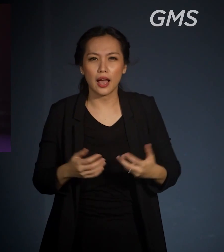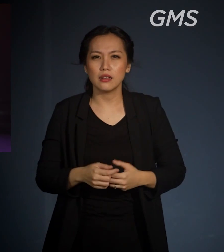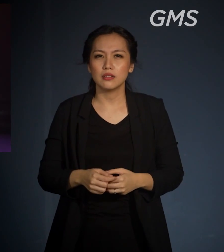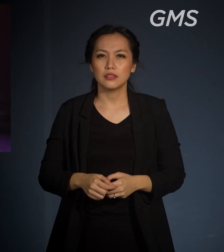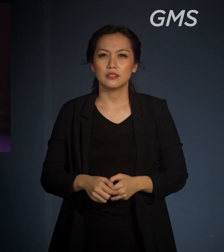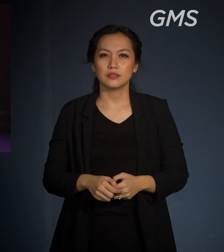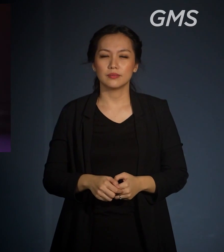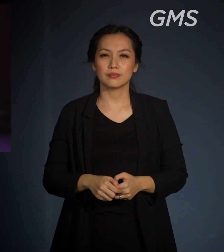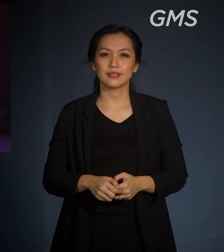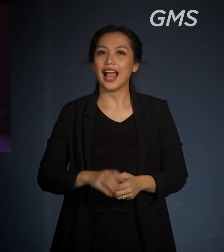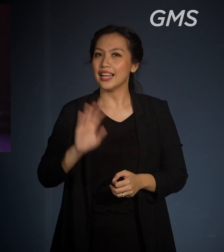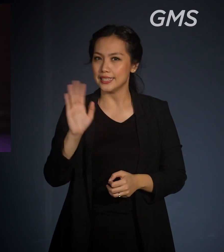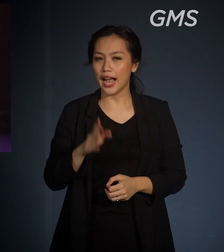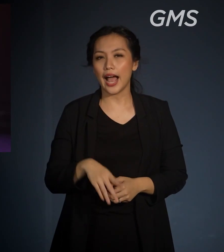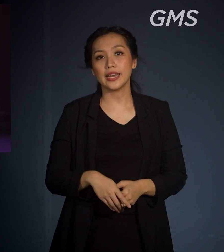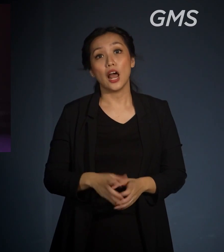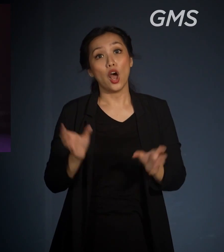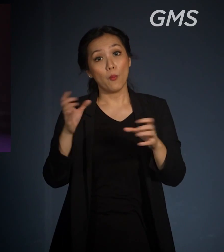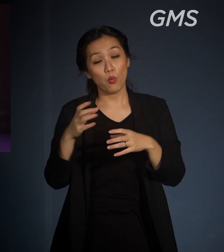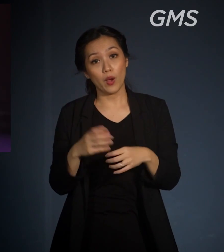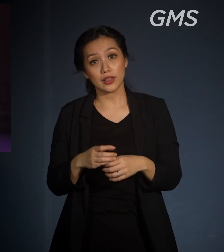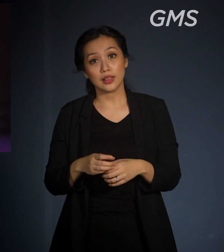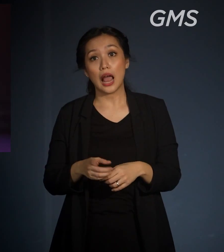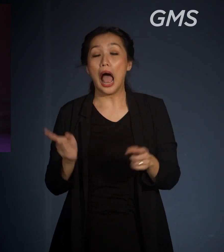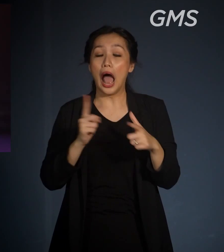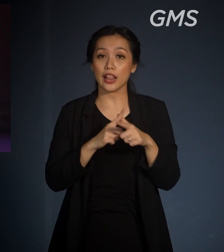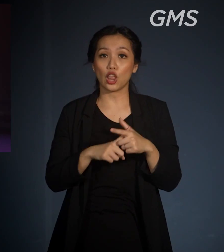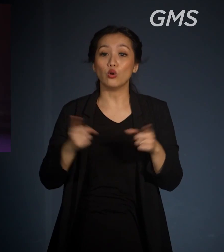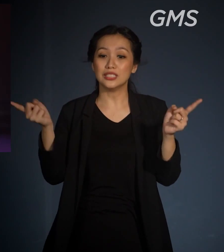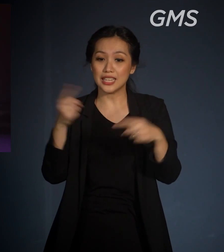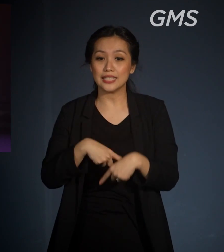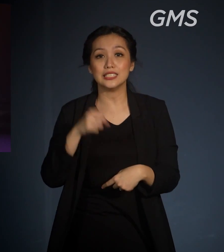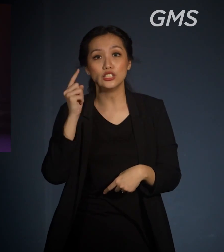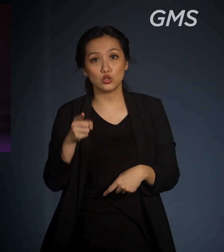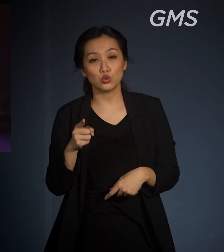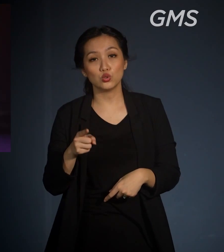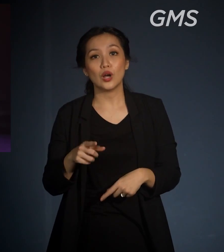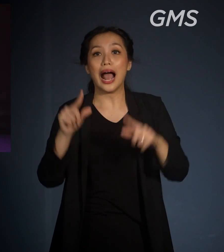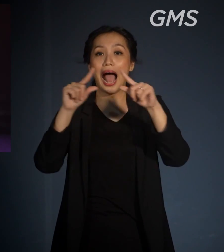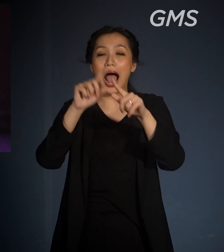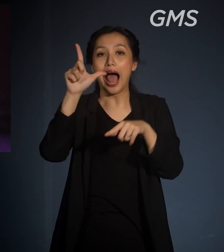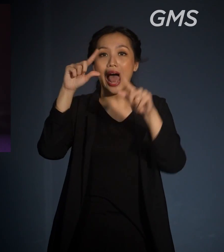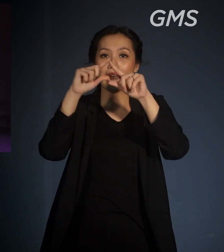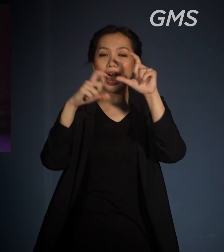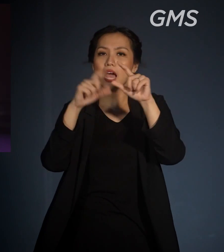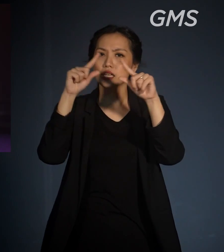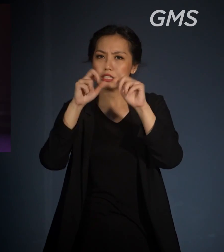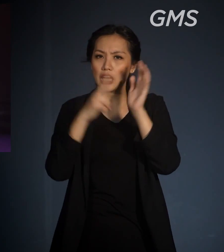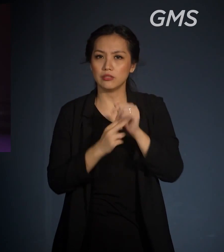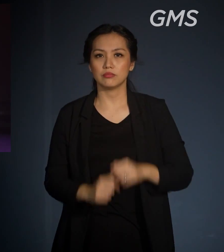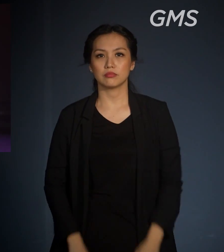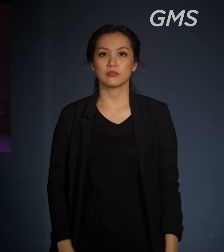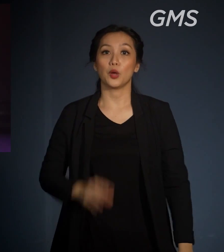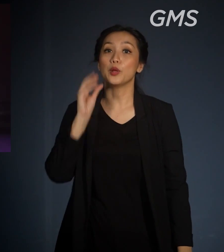jawab, jangan jadikan itu untuk Anda tidak pelayanan. Banyak orang seperti ini, aku sibuk